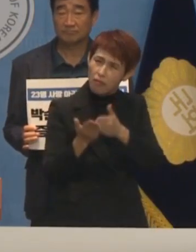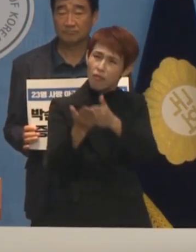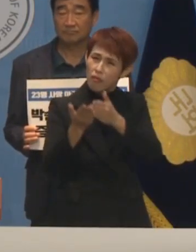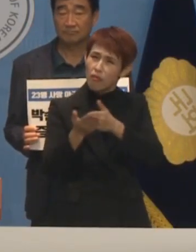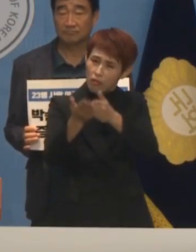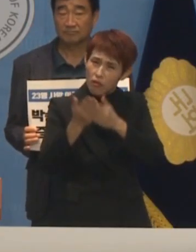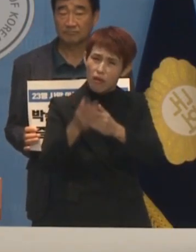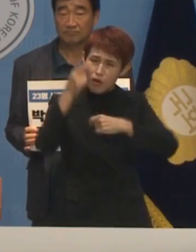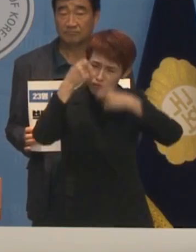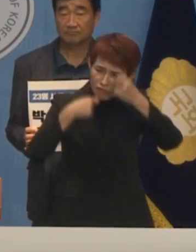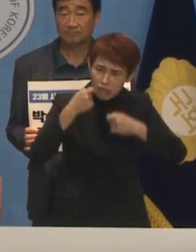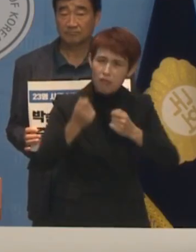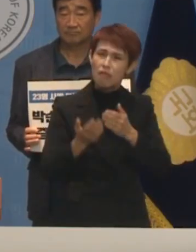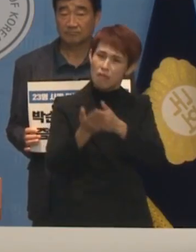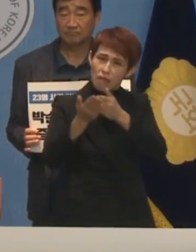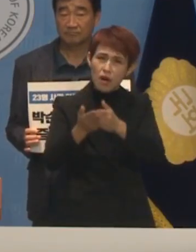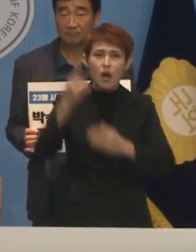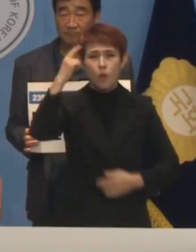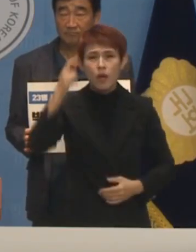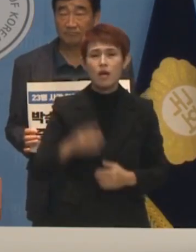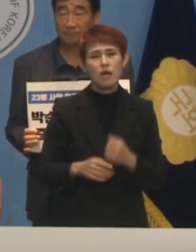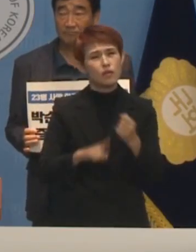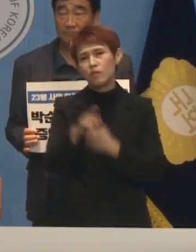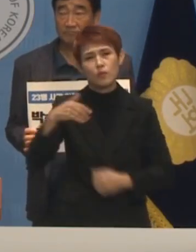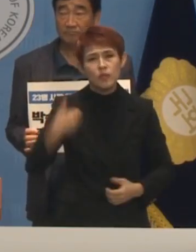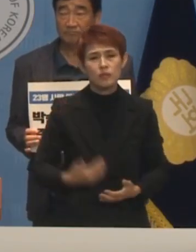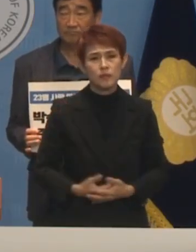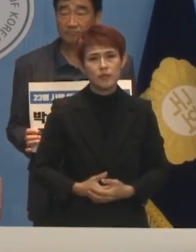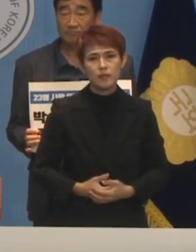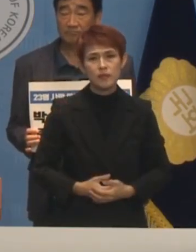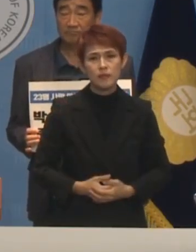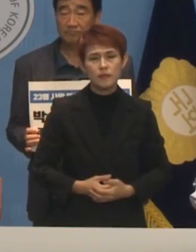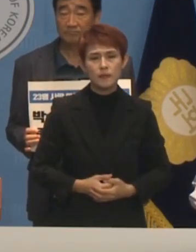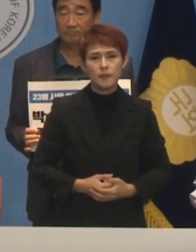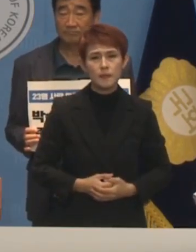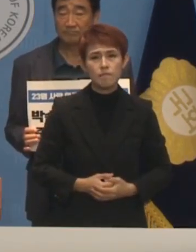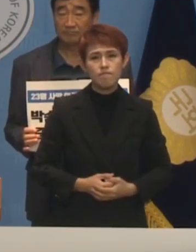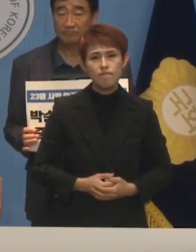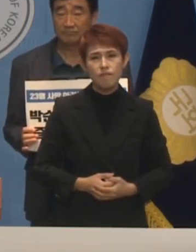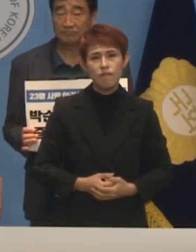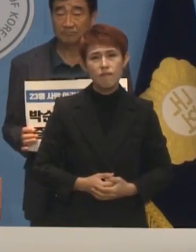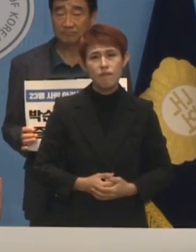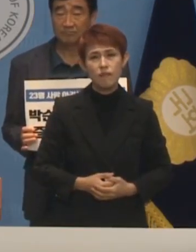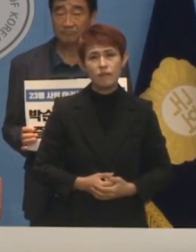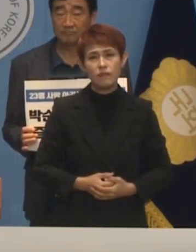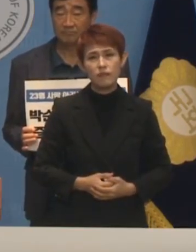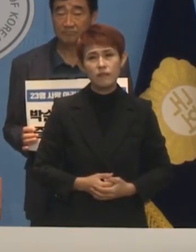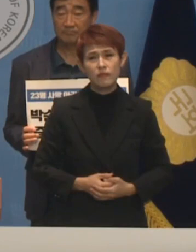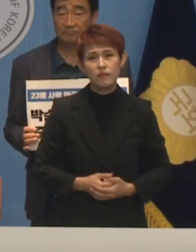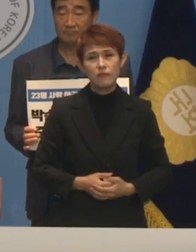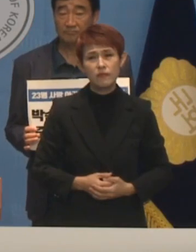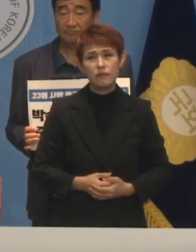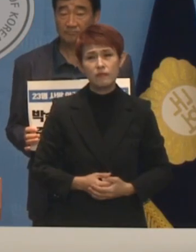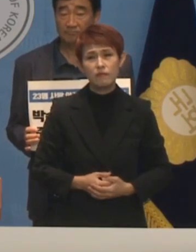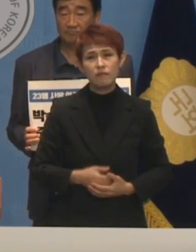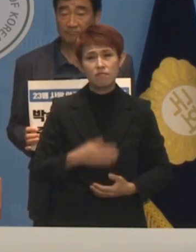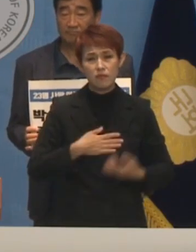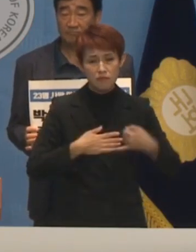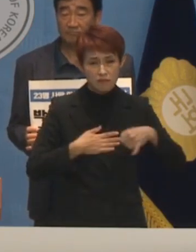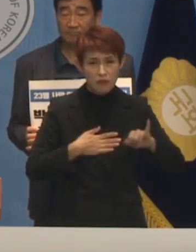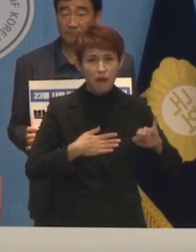울며 떠들고 이렇게 있어야 되는지 모르겠습니다. 너무 우리 생명이 이렇게 값이